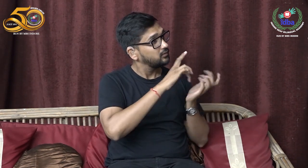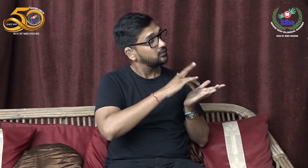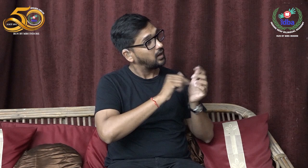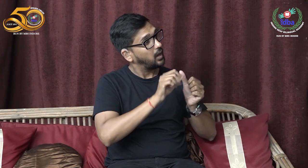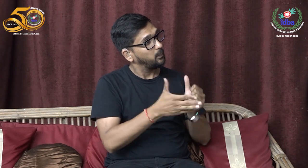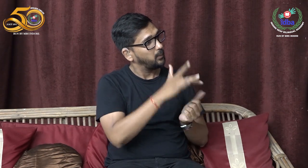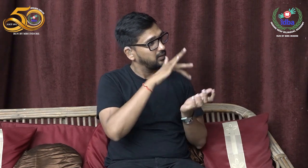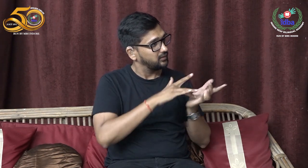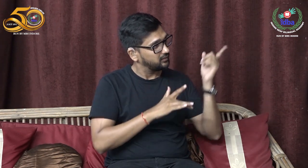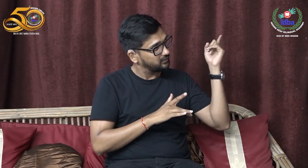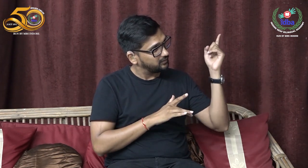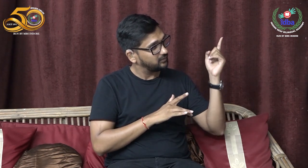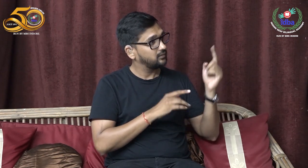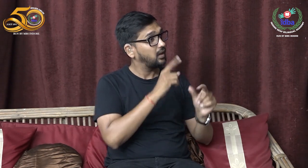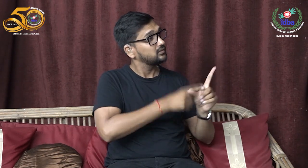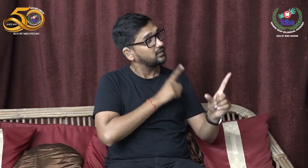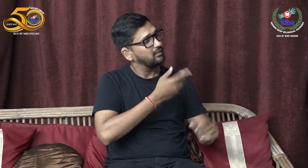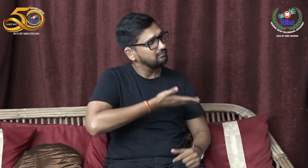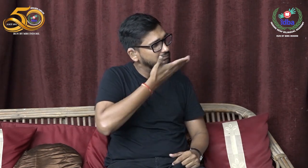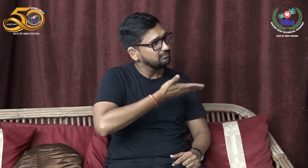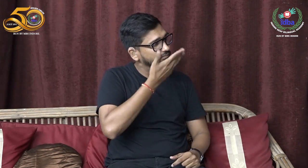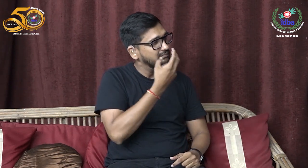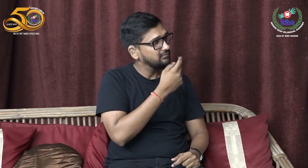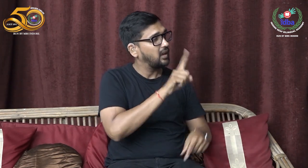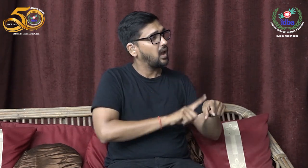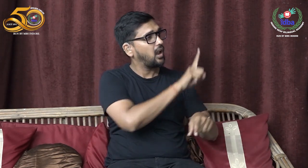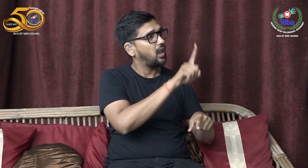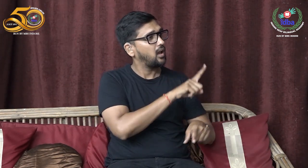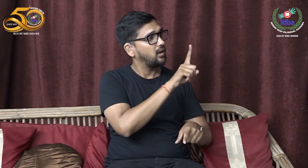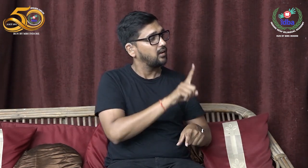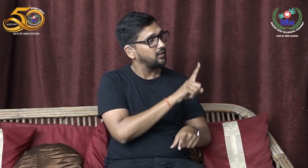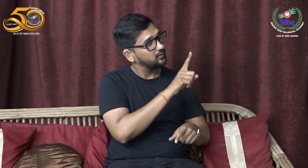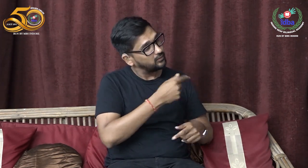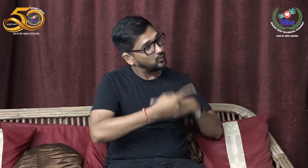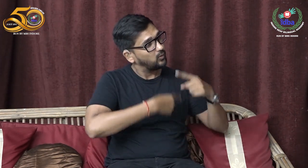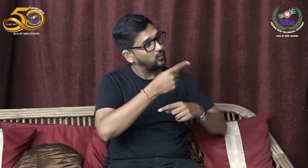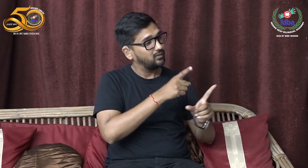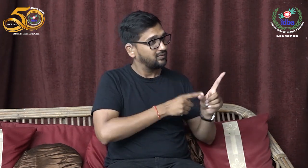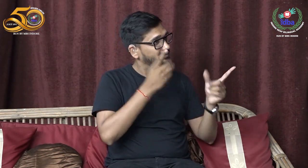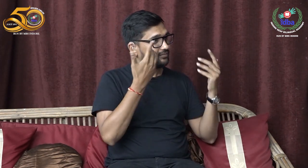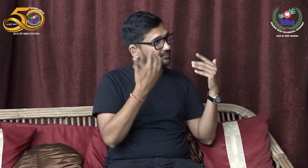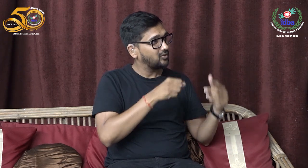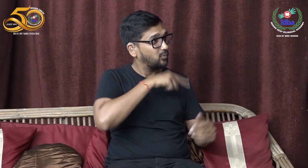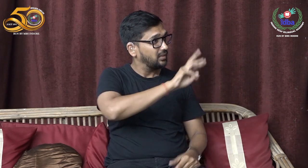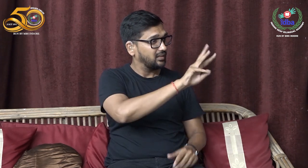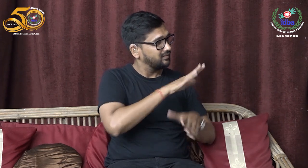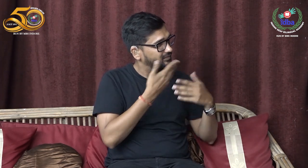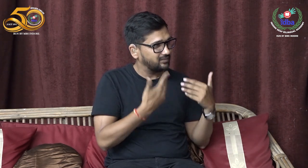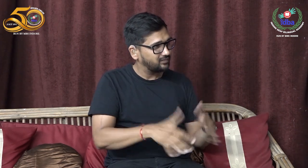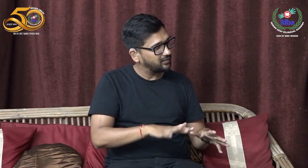में, डेली जाता था वहाँ पर मैं जो है स्पीच थेरेपी 3 साल तक के मैंने लिए। स्पीच थेरेपी ली 1-1 घंटा। और फिर जब वो